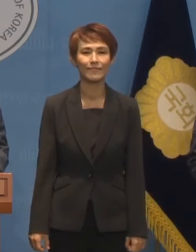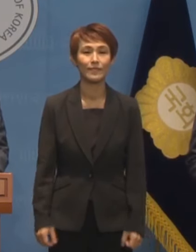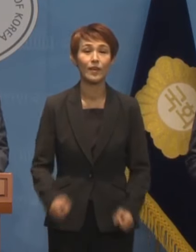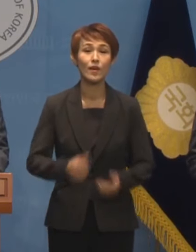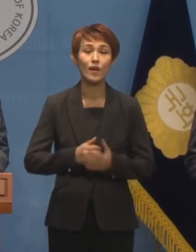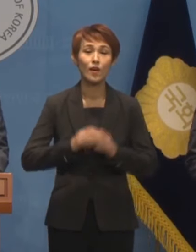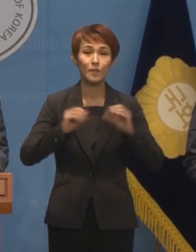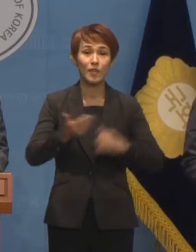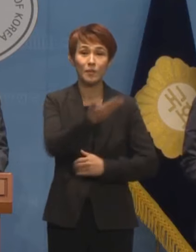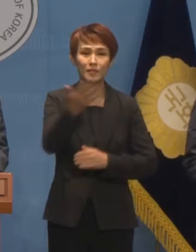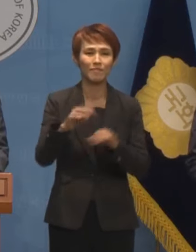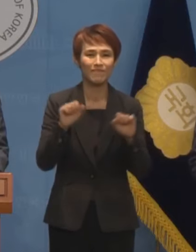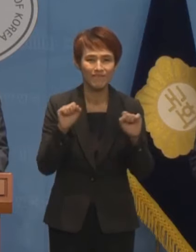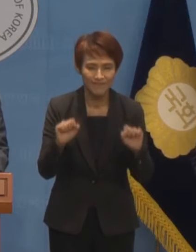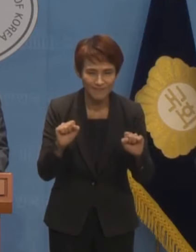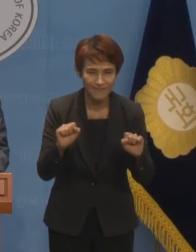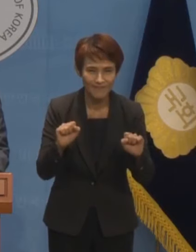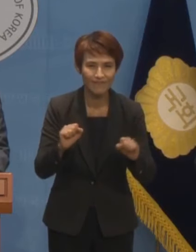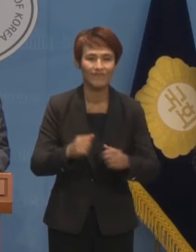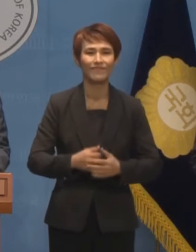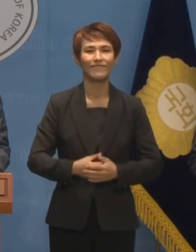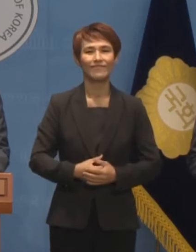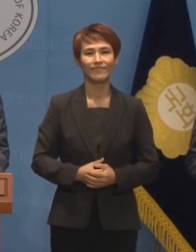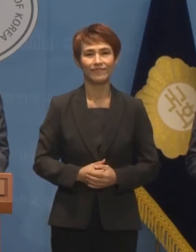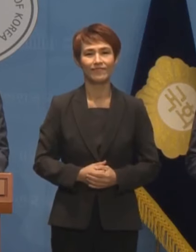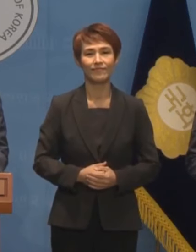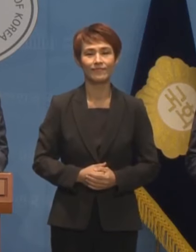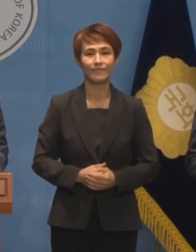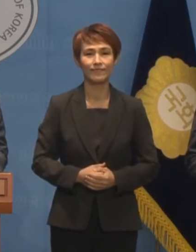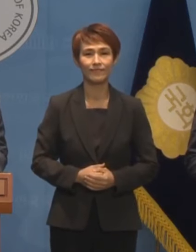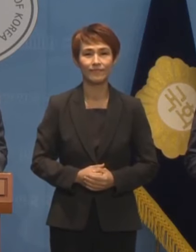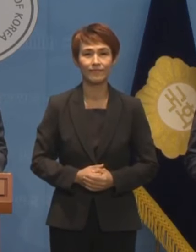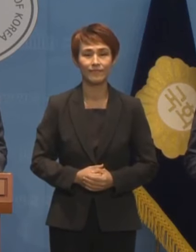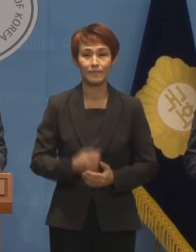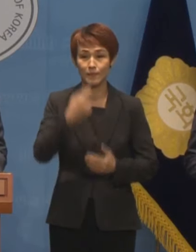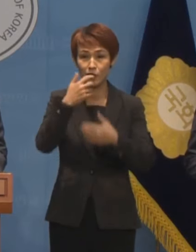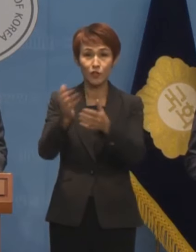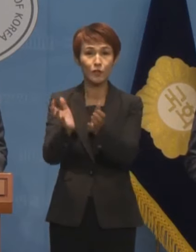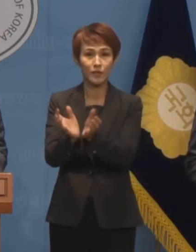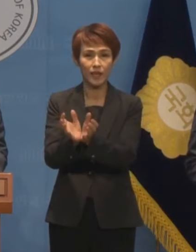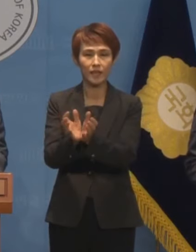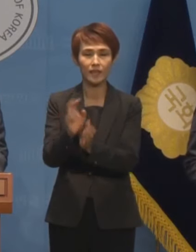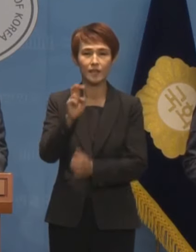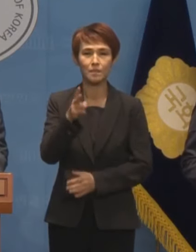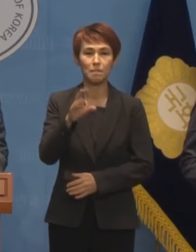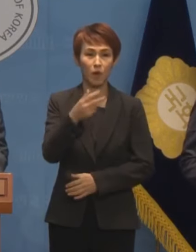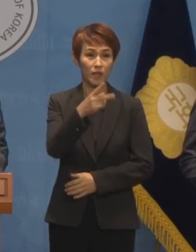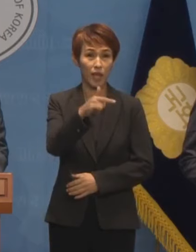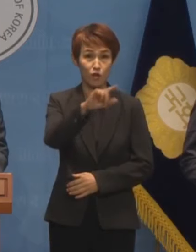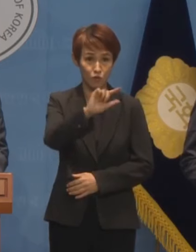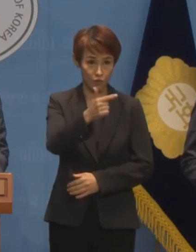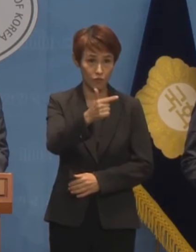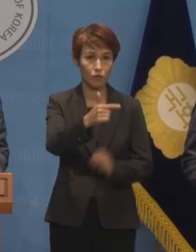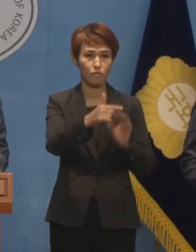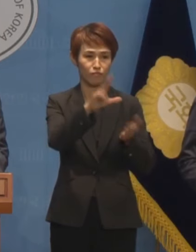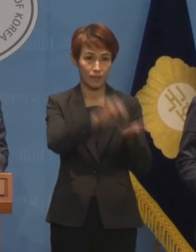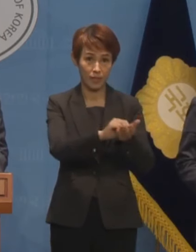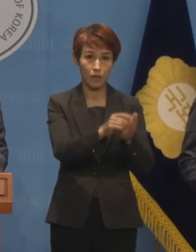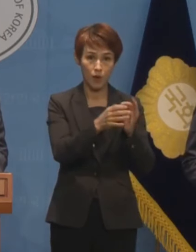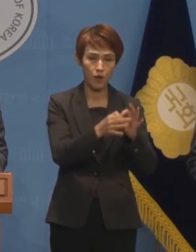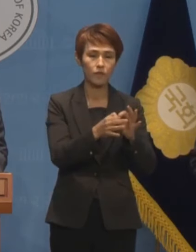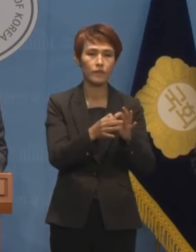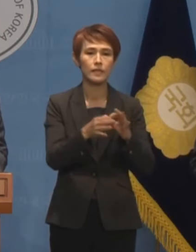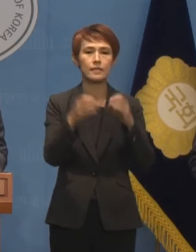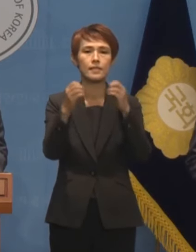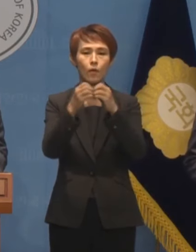존경하는 국민 여러분, 그리고 언론인 여러분, 안녕하십니까? 더불어민주당 명태균 게이트 창원산단